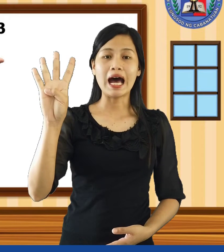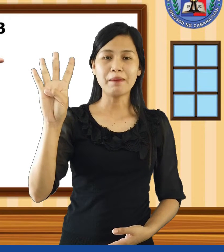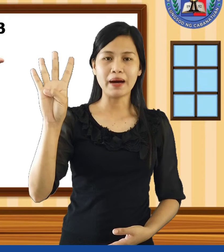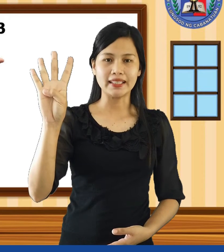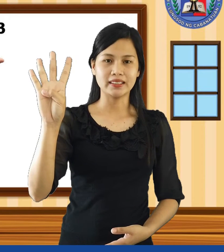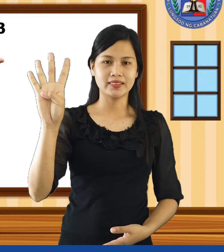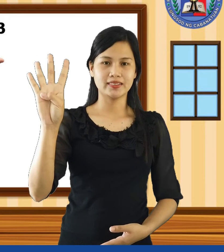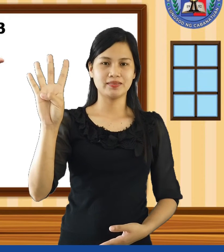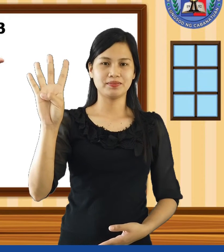Apat.